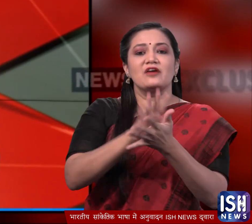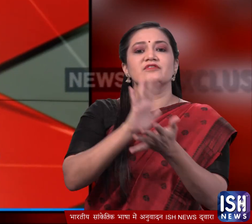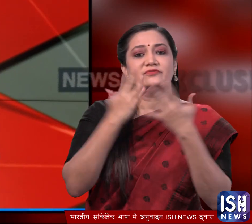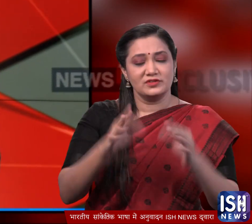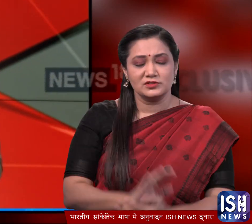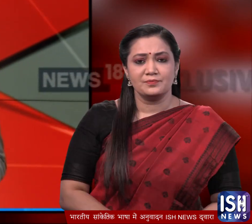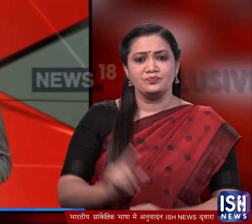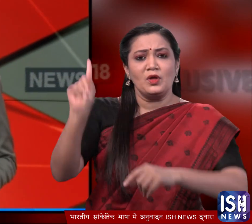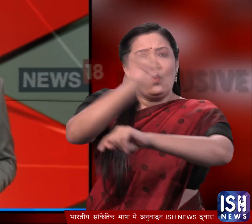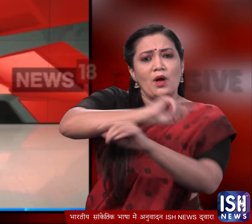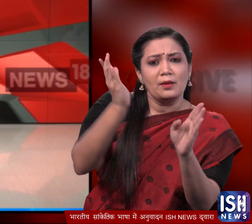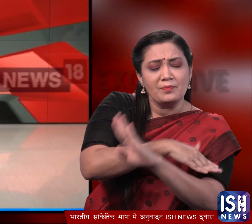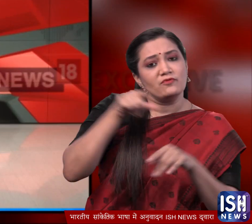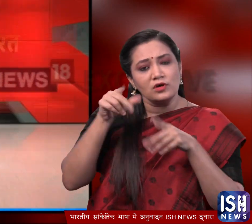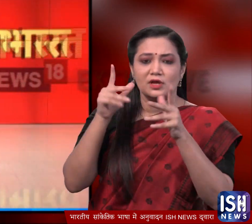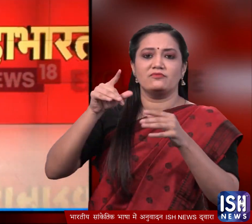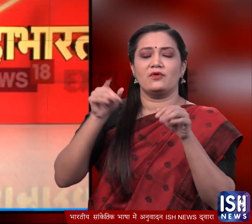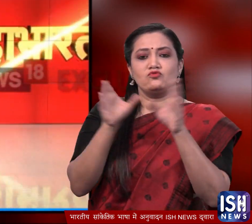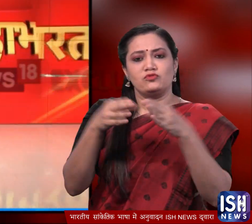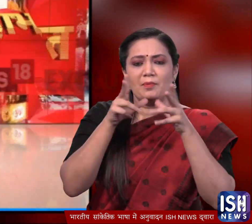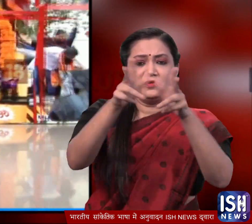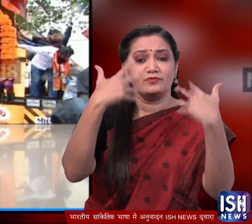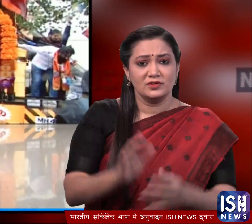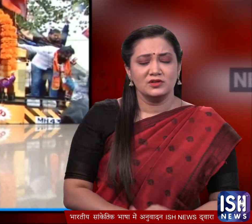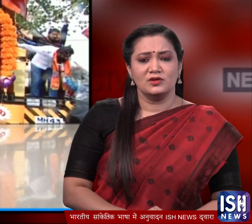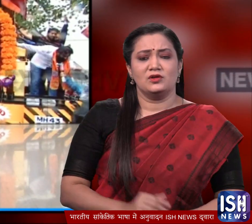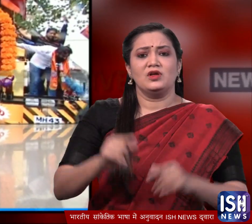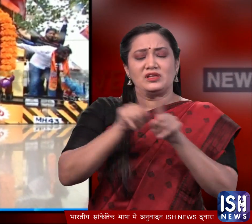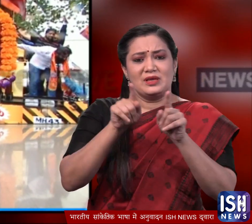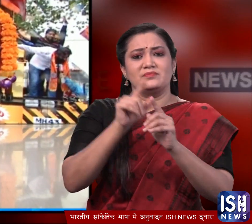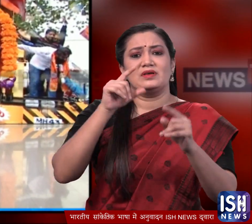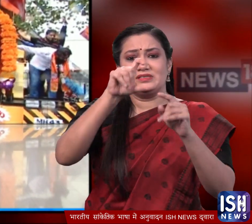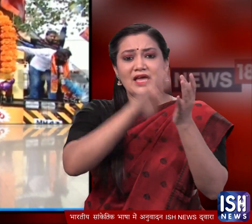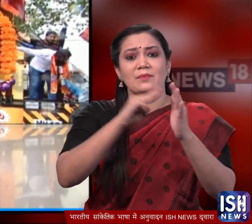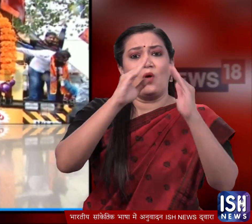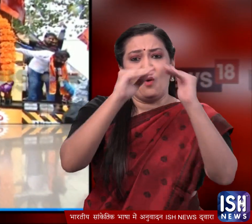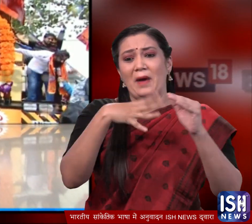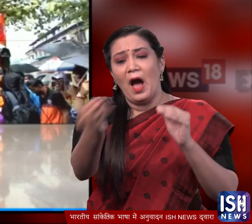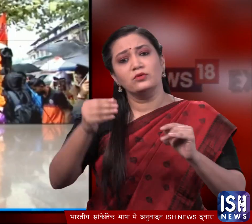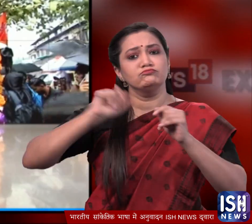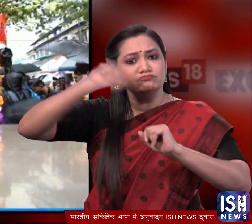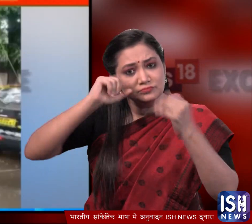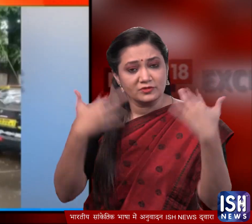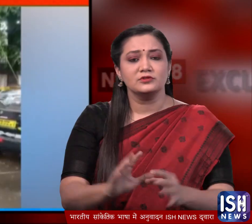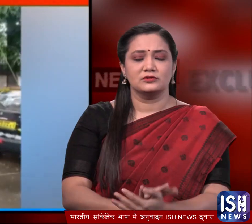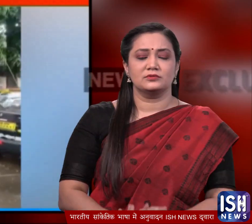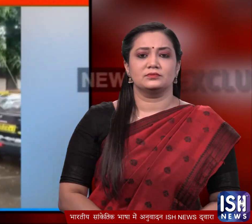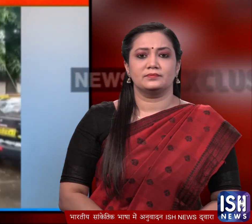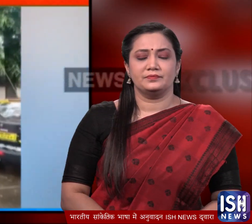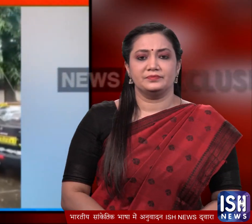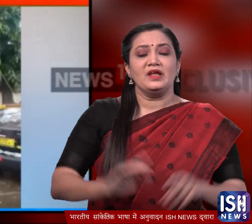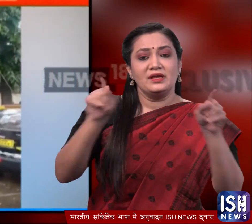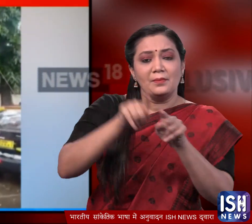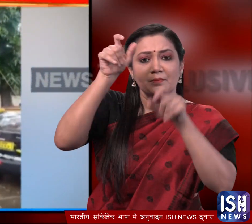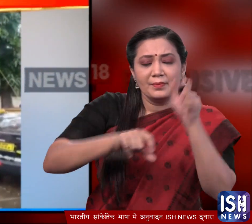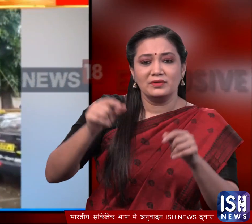जिसके संकेत एक दिन पहले ही पार्टी की ओर से दिए गए थे। ये लोग अपना विरोध जताने के लिए मुख्यमंत्री आवास के बाहर भी पहुंच गए, जहां